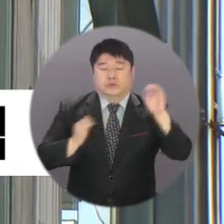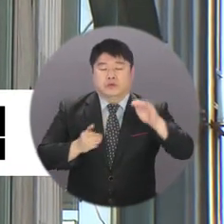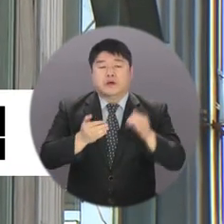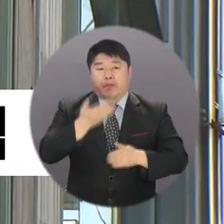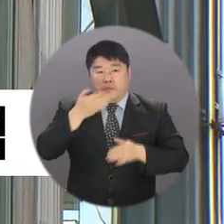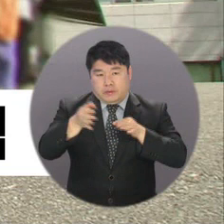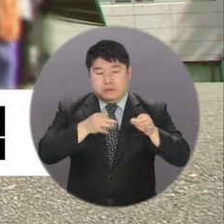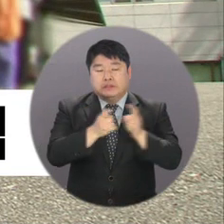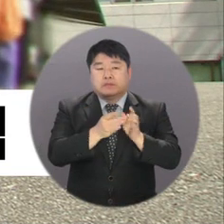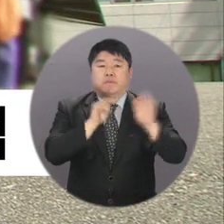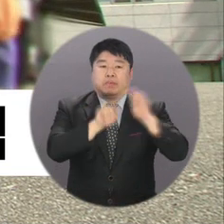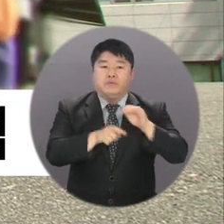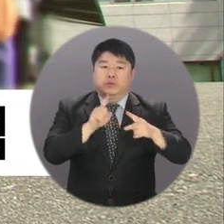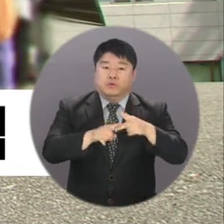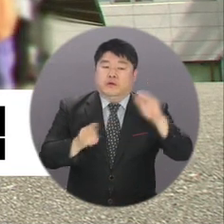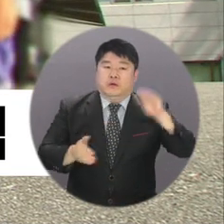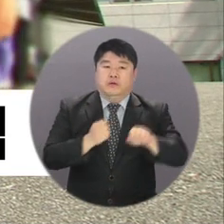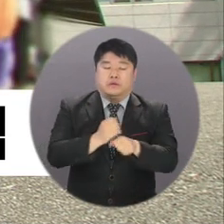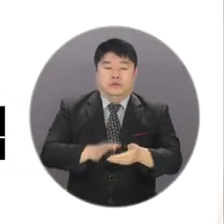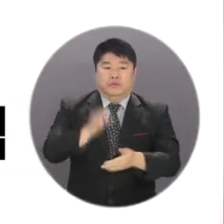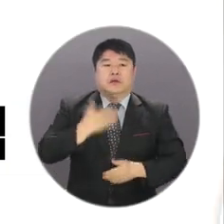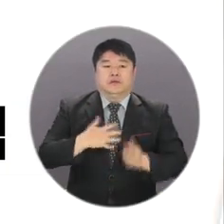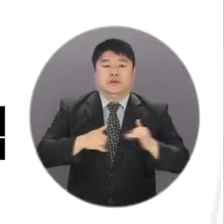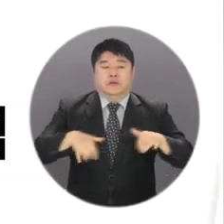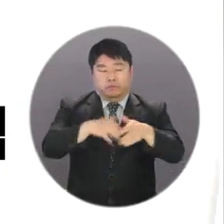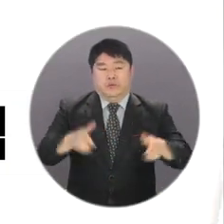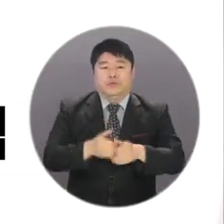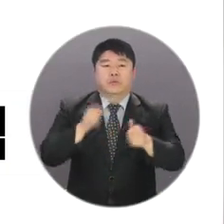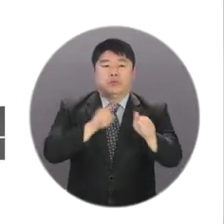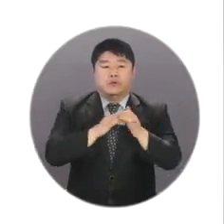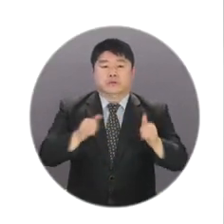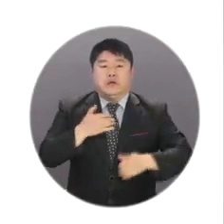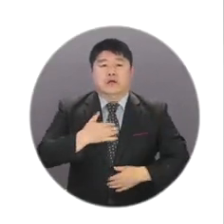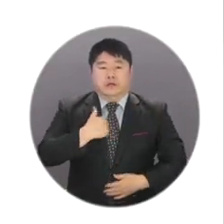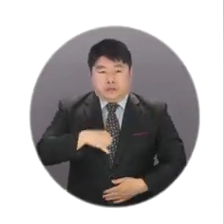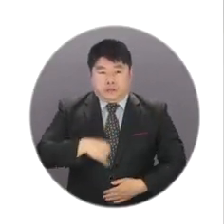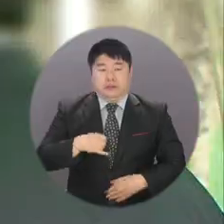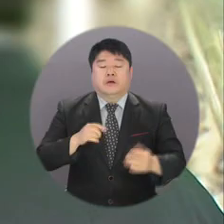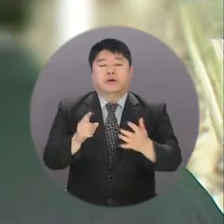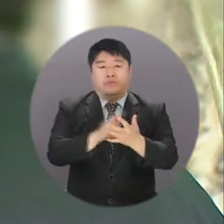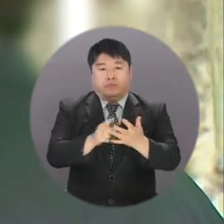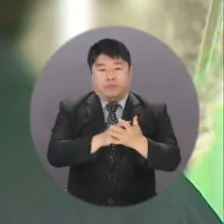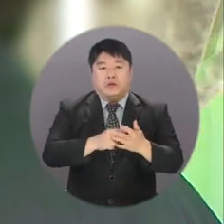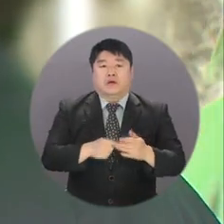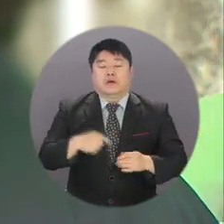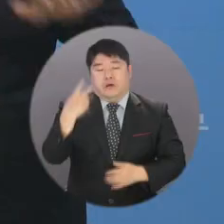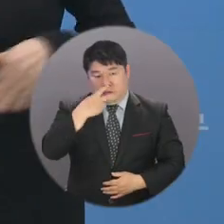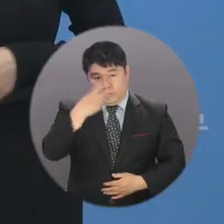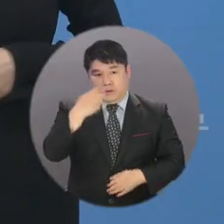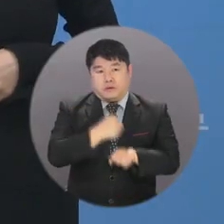방문했고 초등학생들은 담양 지인 모임으로 분류된 확진자의 자녀들로 접촉자 검사에서 양성 판정을